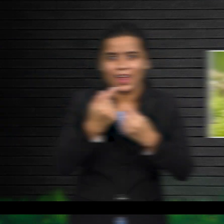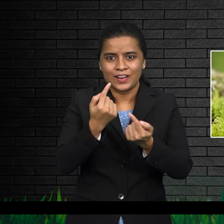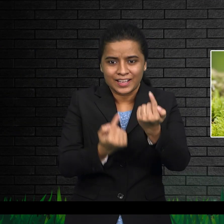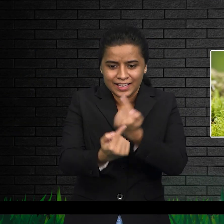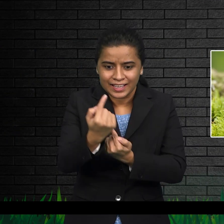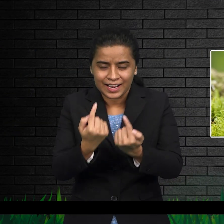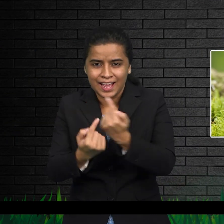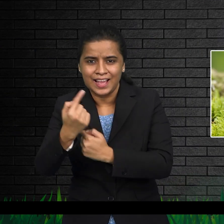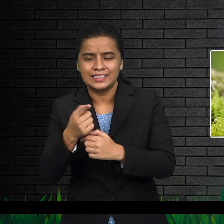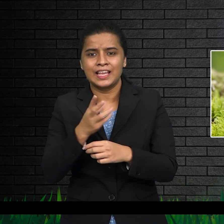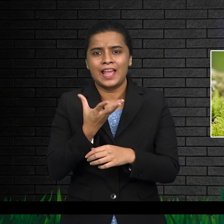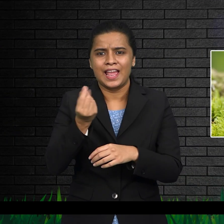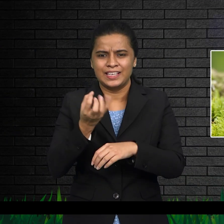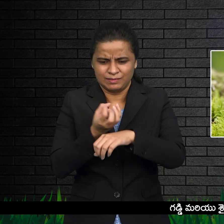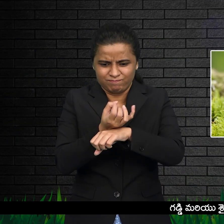నత్త